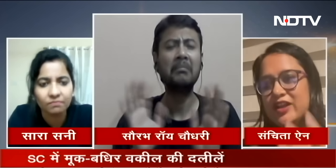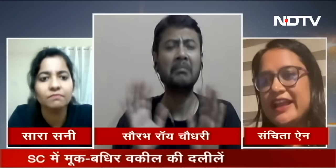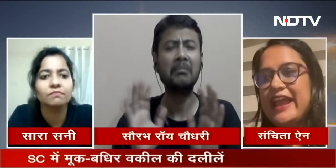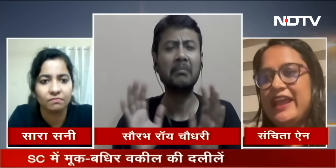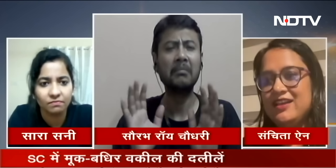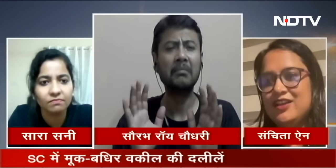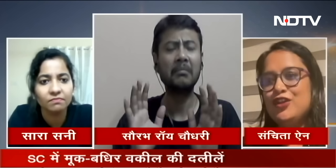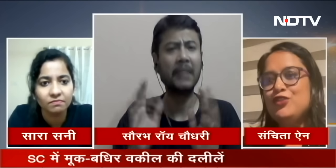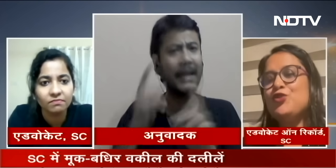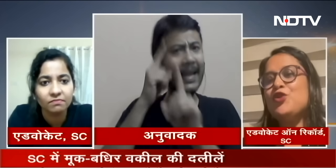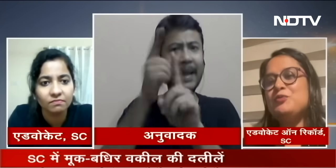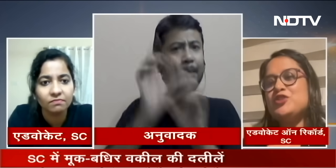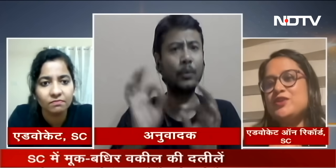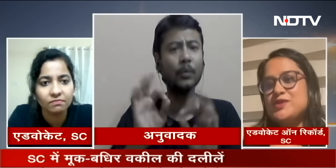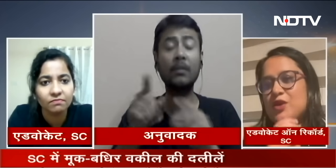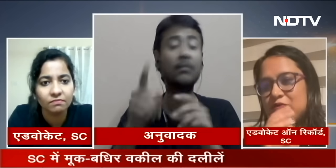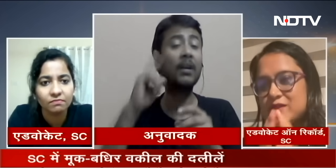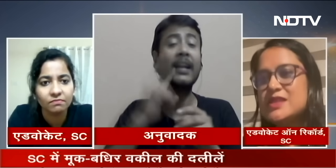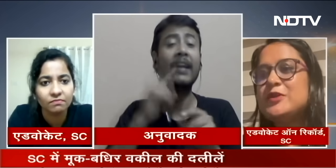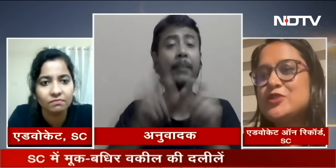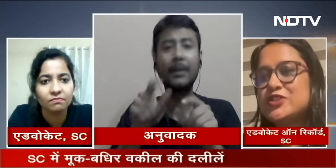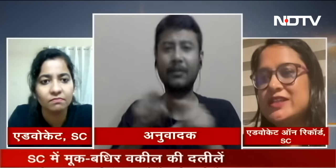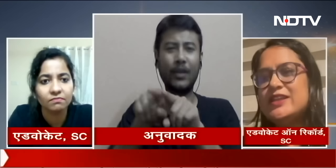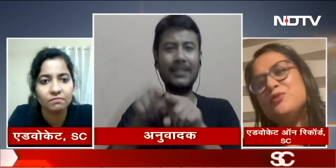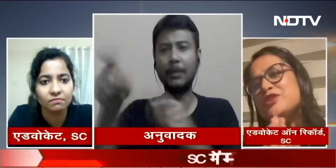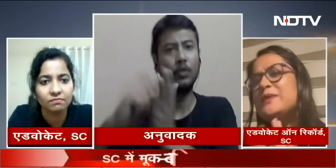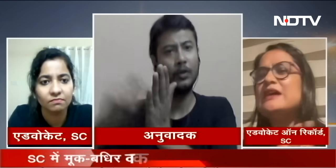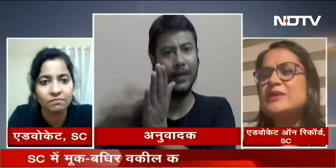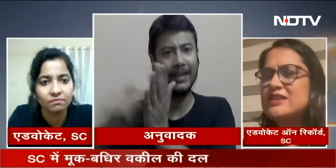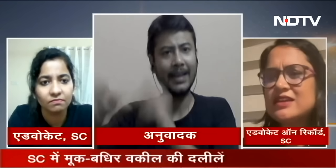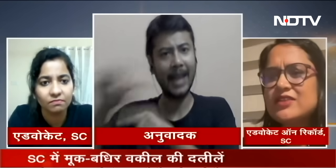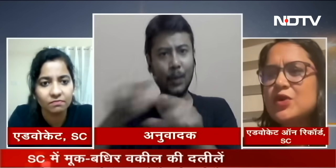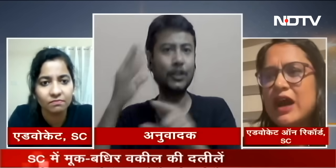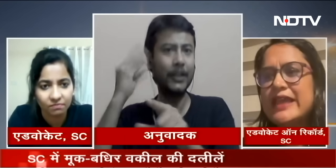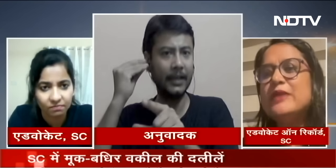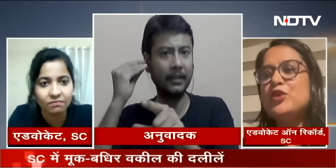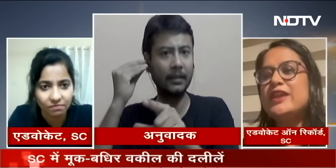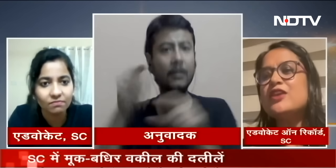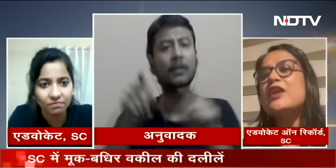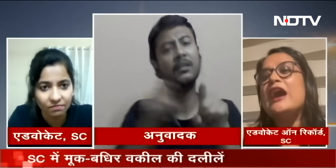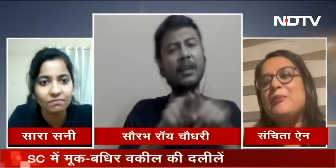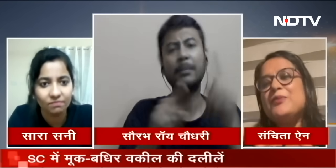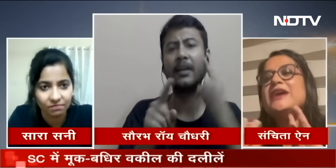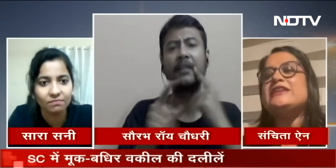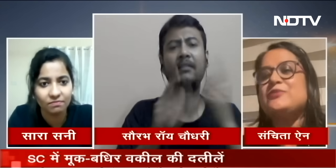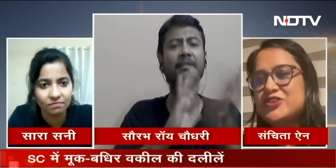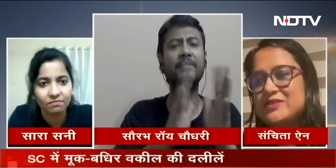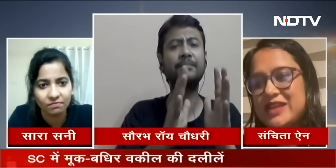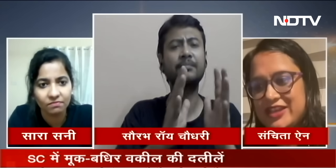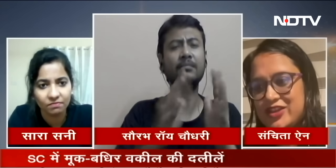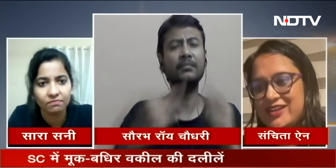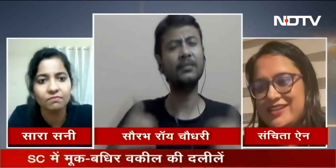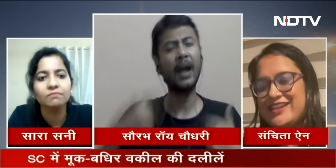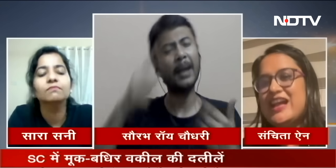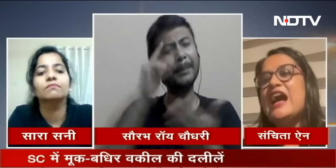कोर्ट है, तो मुझे उनसे ऑब्वियसली परमिशन लेनी है। और मुझे पक्का पता था कि वो हाँ ही बोलेंगे, क्योंकि अपना इंटरप्रेटर